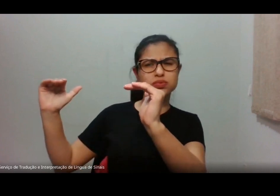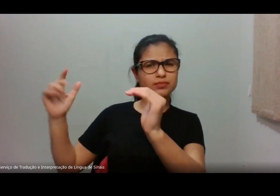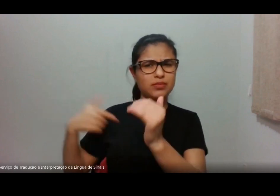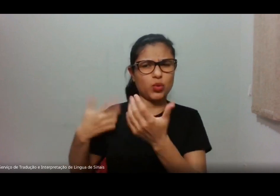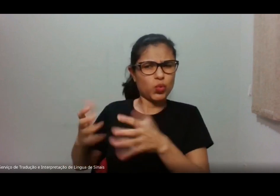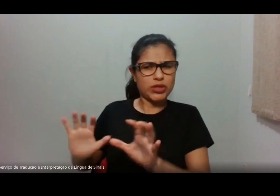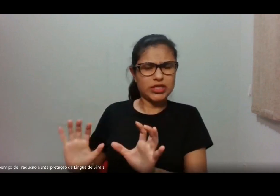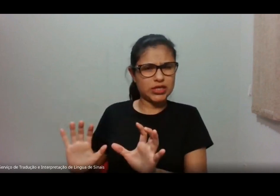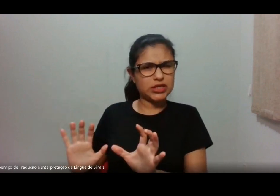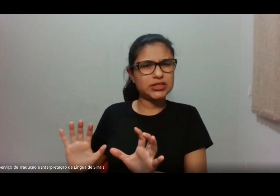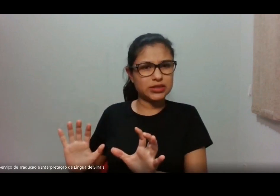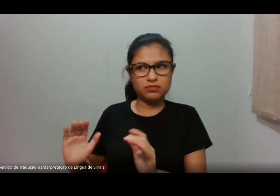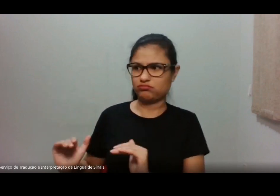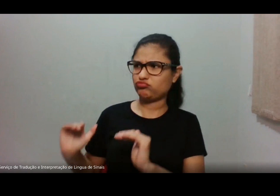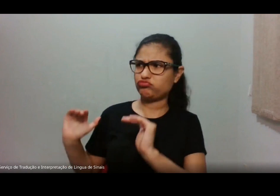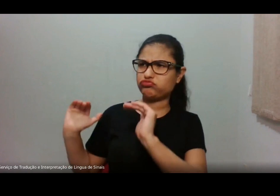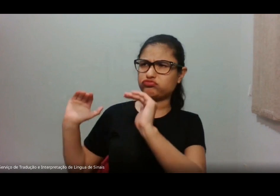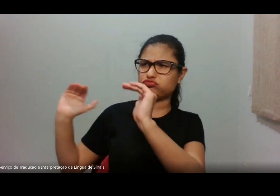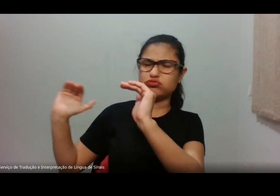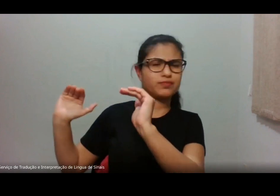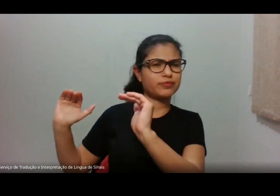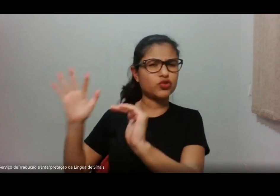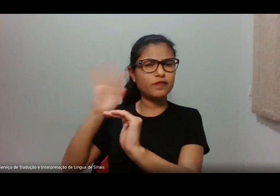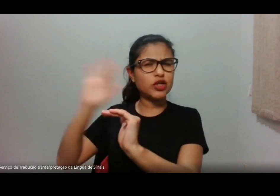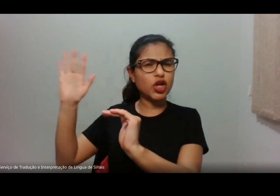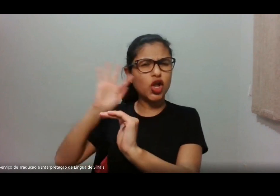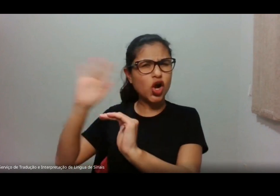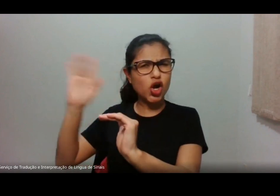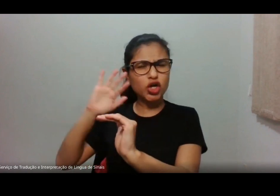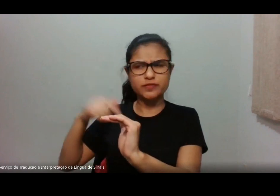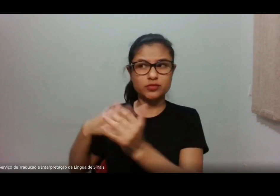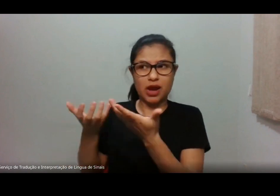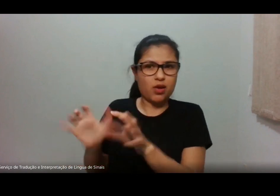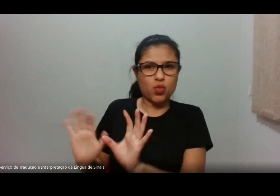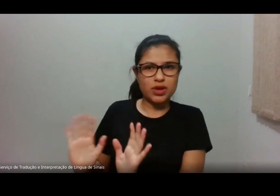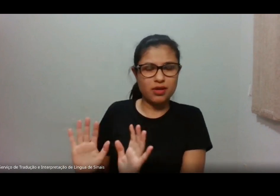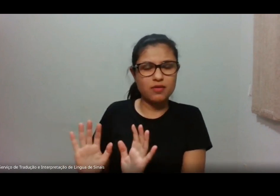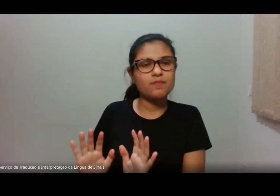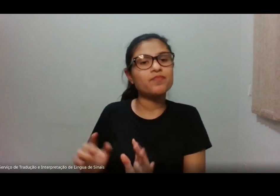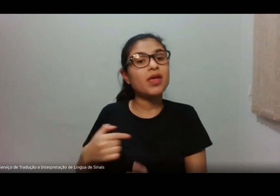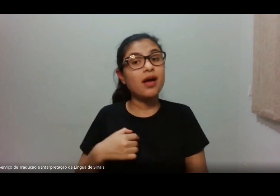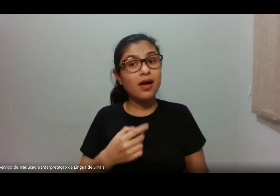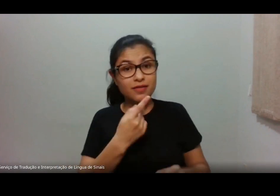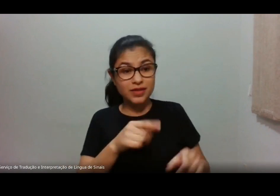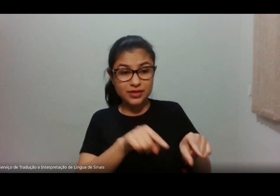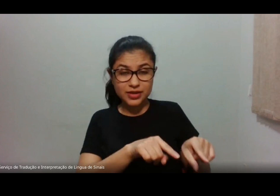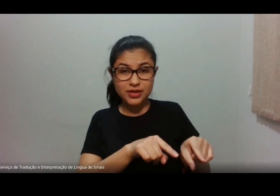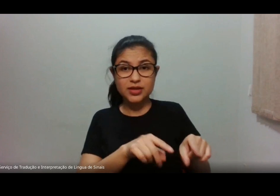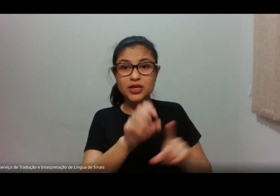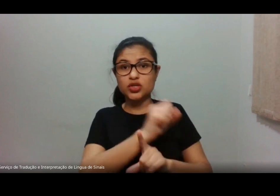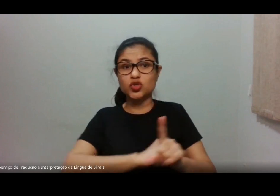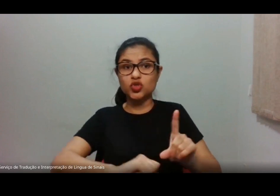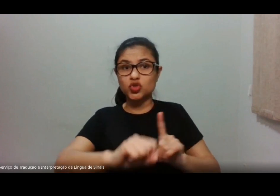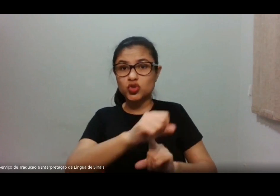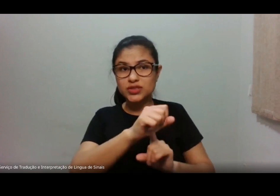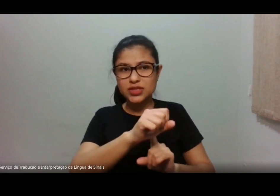bem positivo, mas também bem irônico, elevação grandiosa que tem os filósofos. E ele o contrapõe à